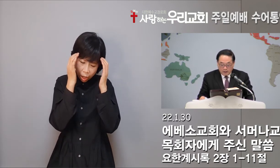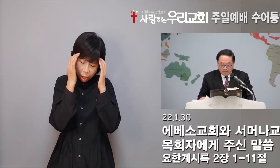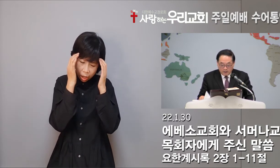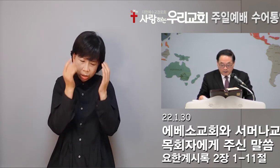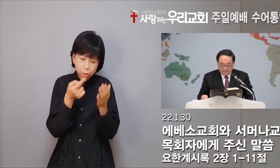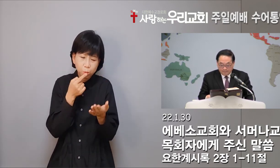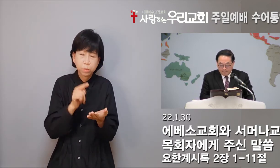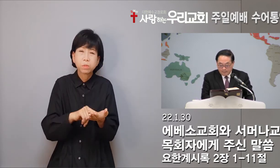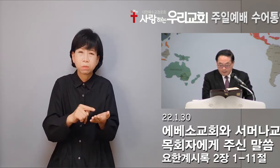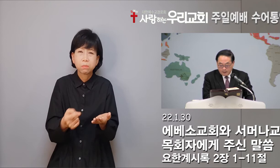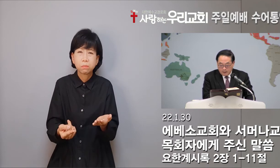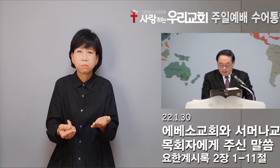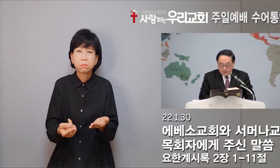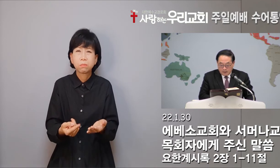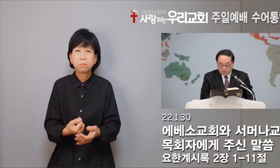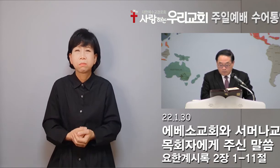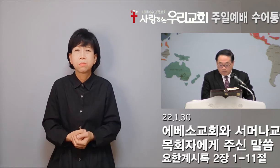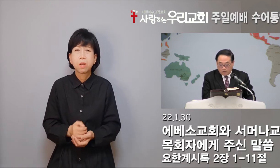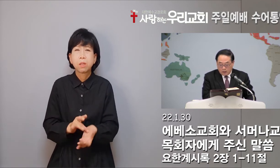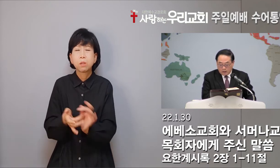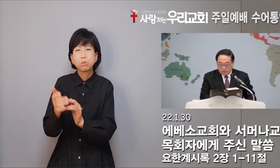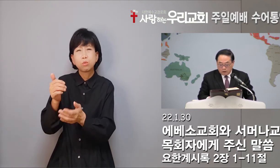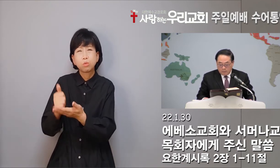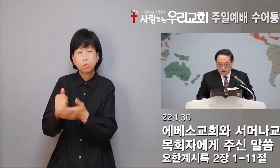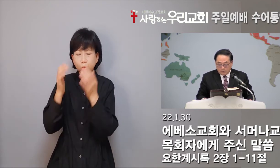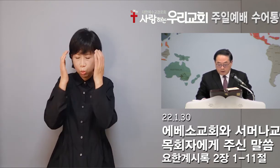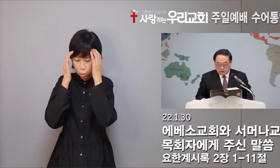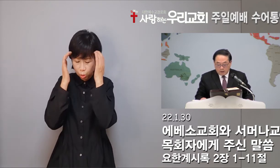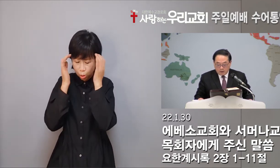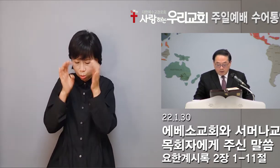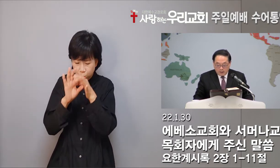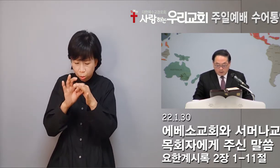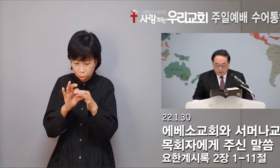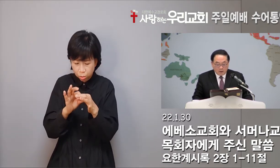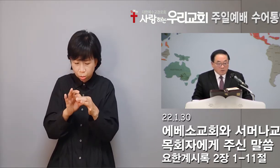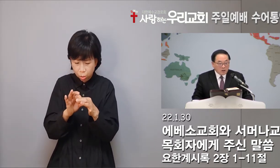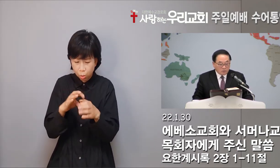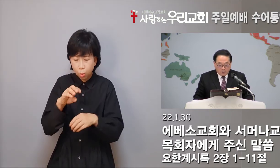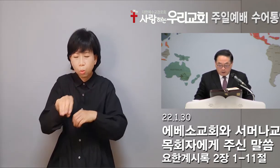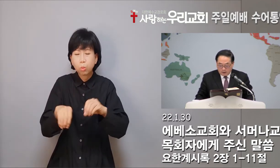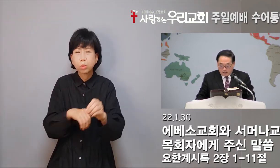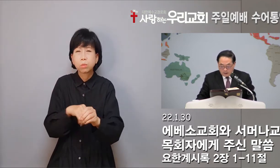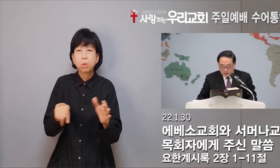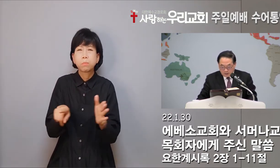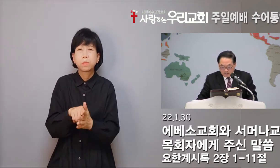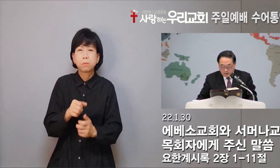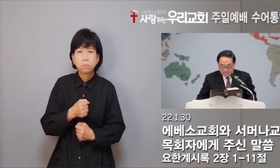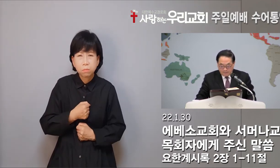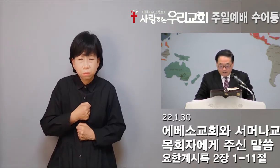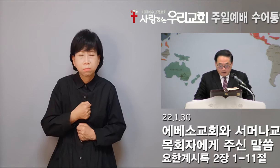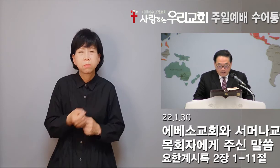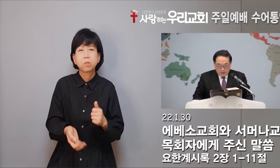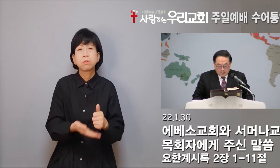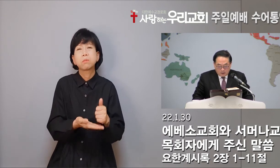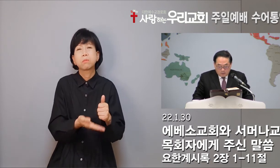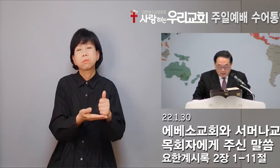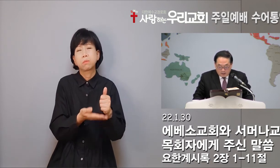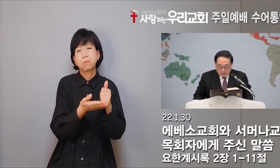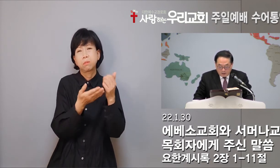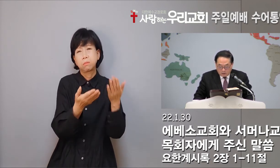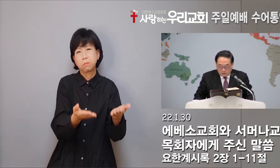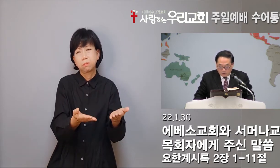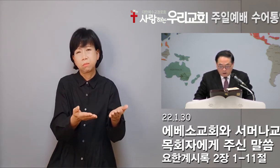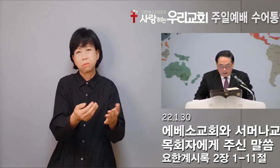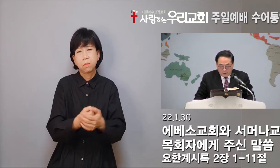일이 아닙니다. 예수님은 고난 가운데 믿음을 지킨 것에 대해서 서문학교에 칭찬하셨습니다. 그리고